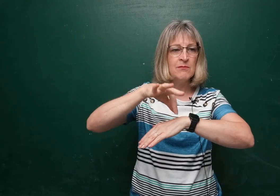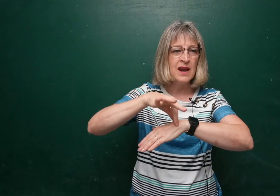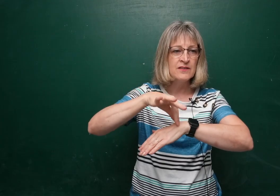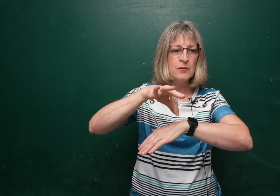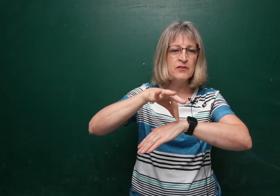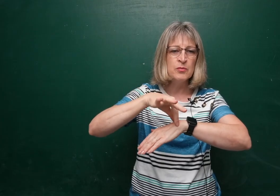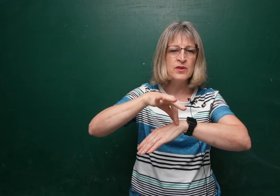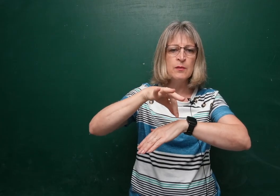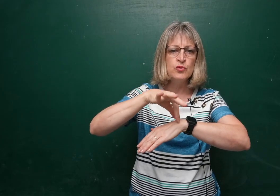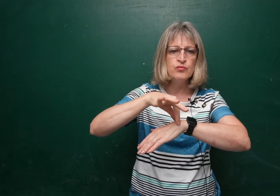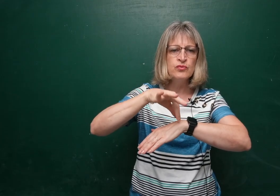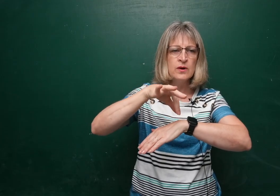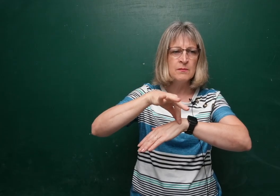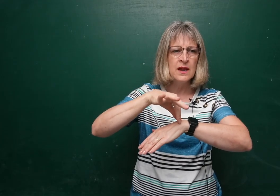malade. Comme si on prenait un peu le pouls. Malade.